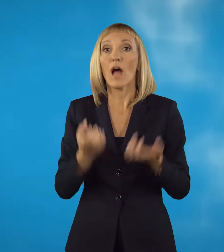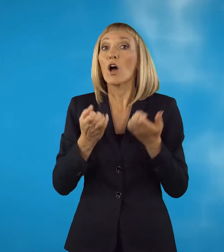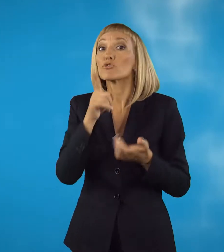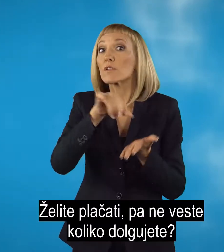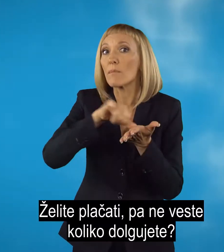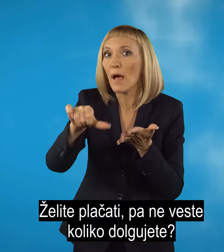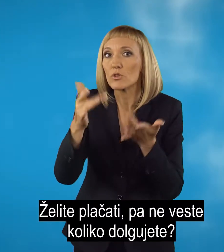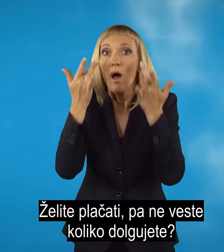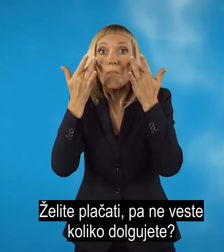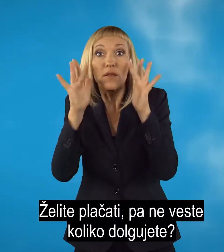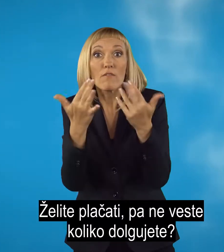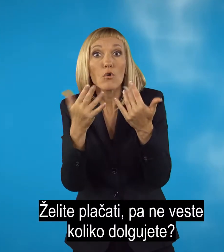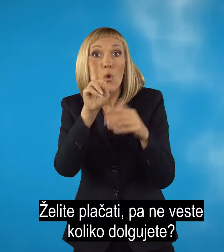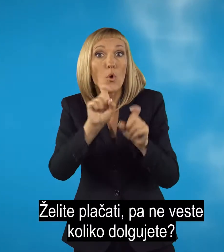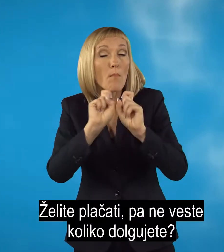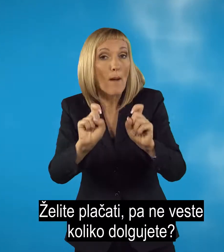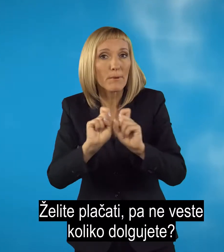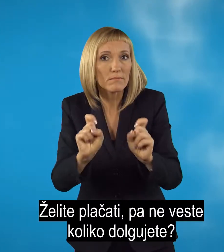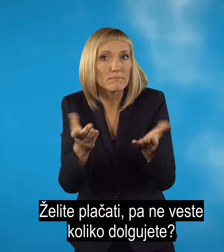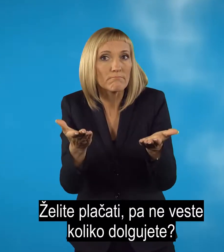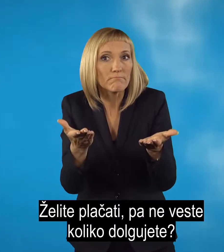Želite plačati, pa ne veste, koliko dolgujete?